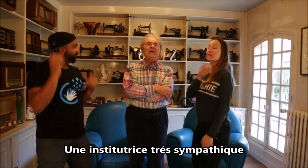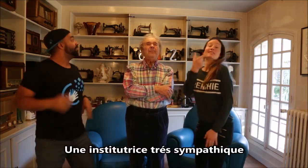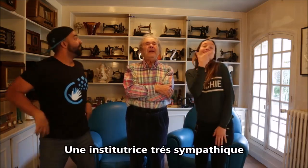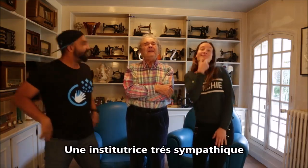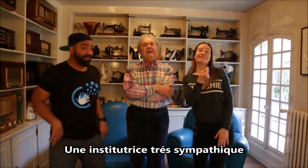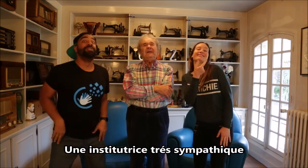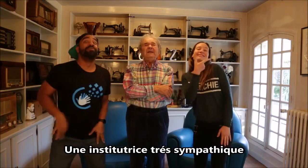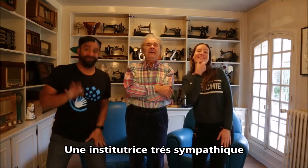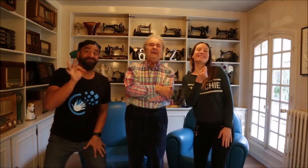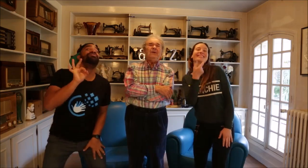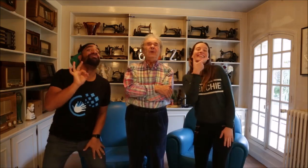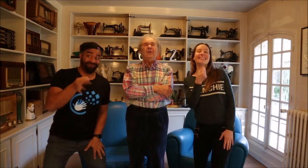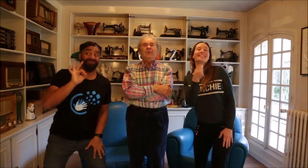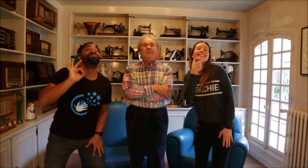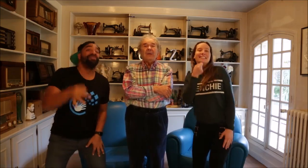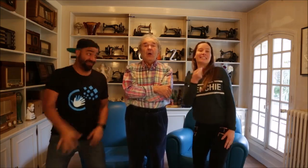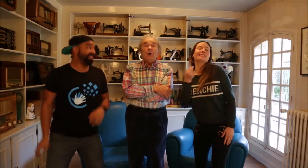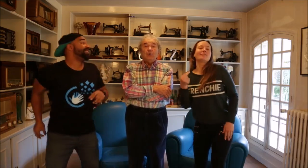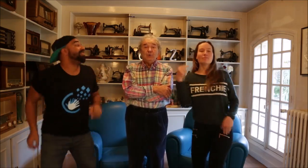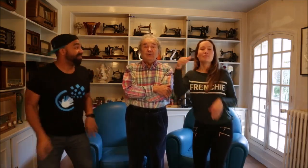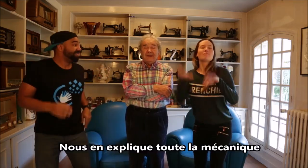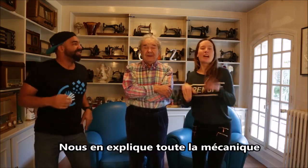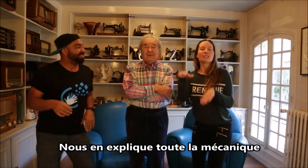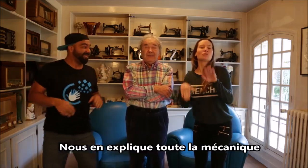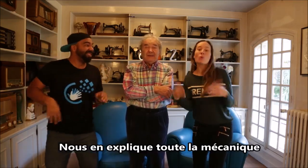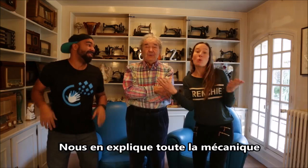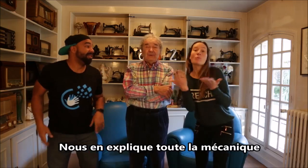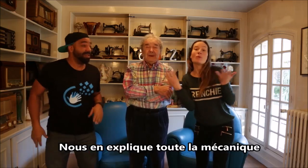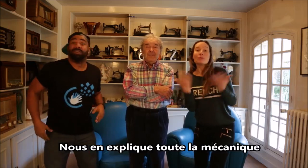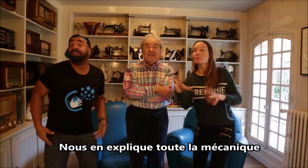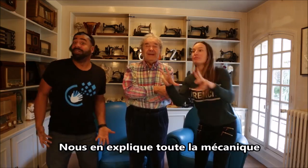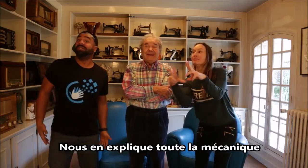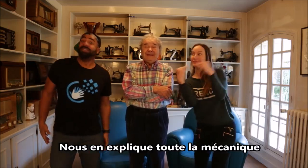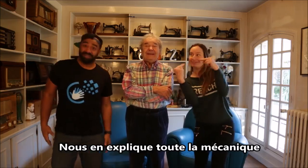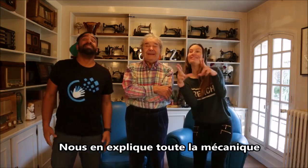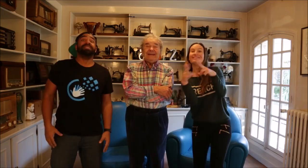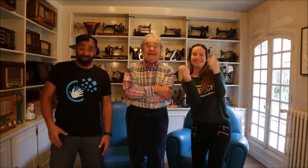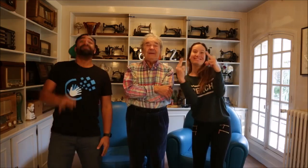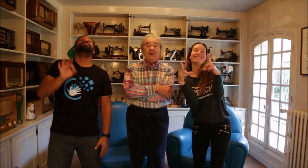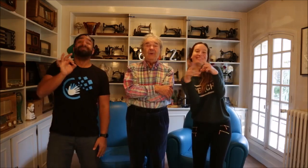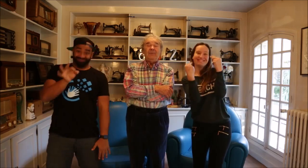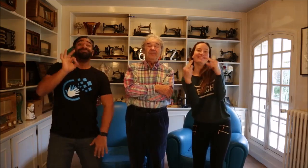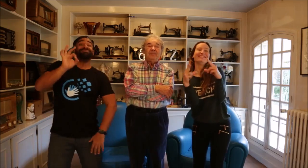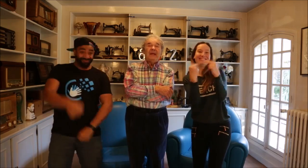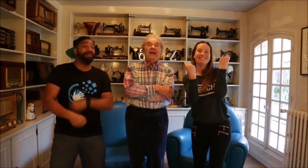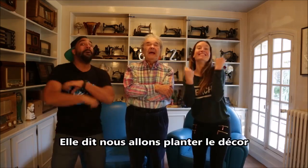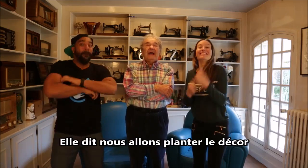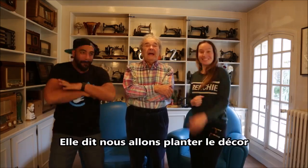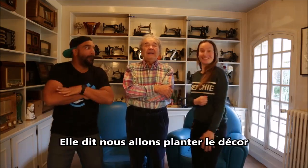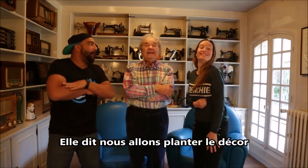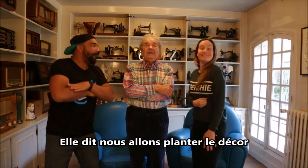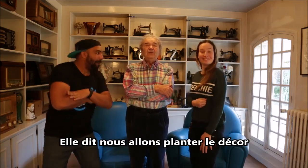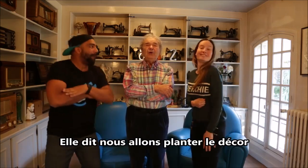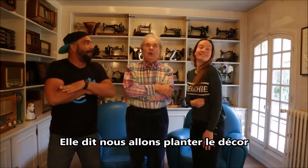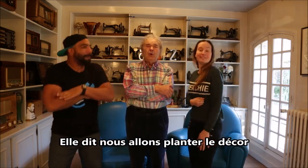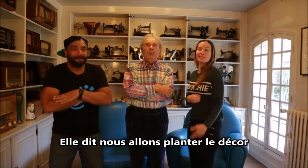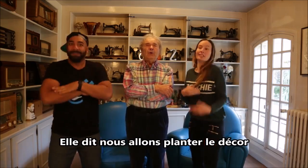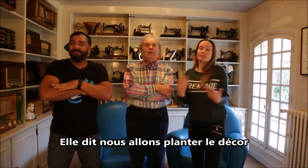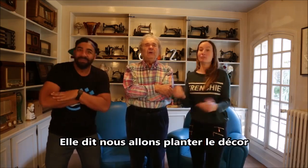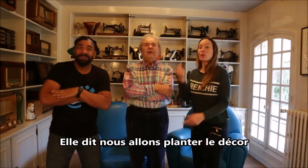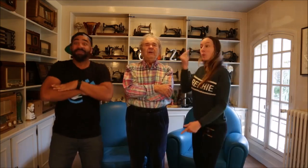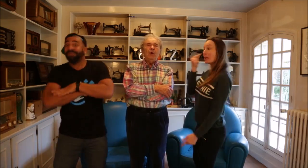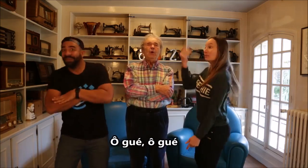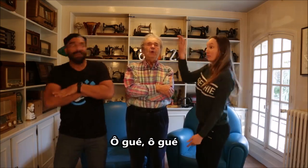institutrice très sympathique nous elle explique toute la mécanique. Elle dit nous